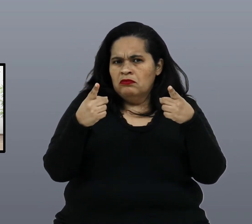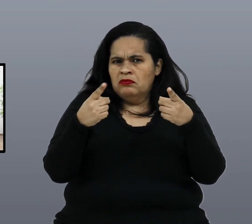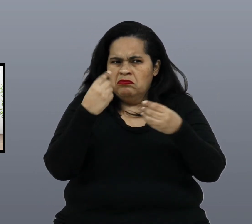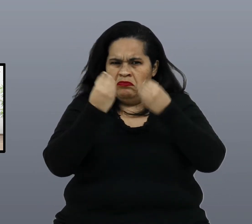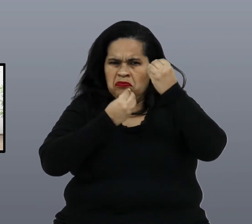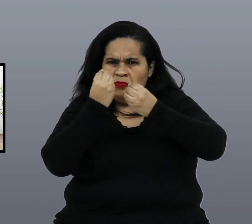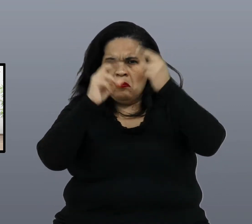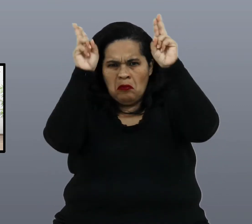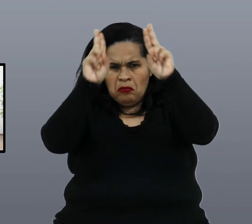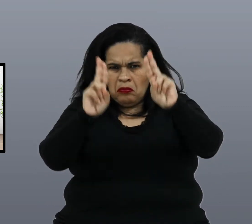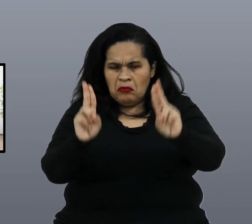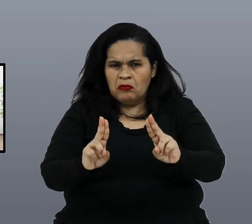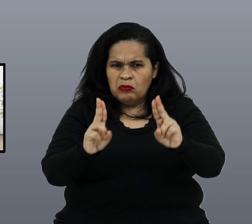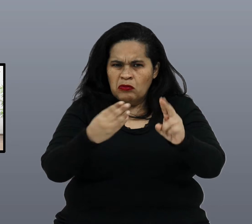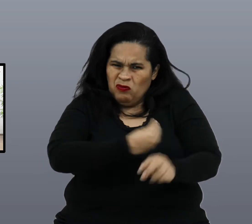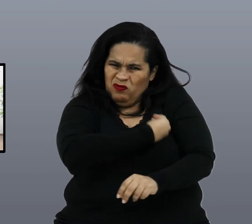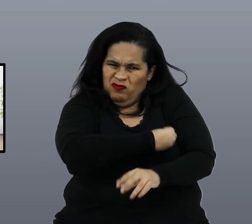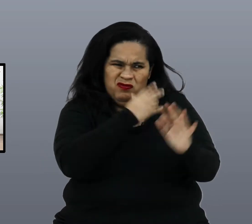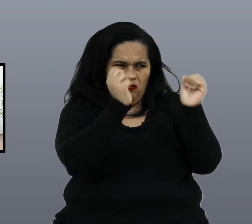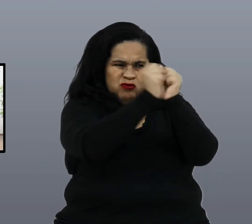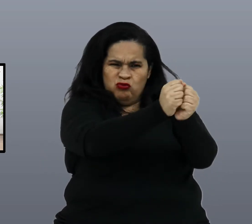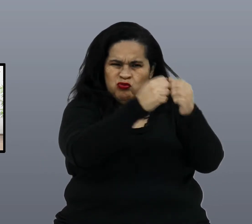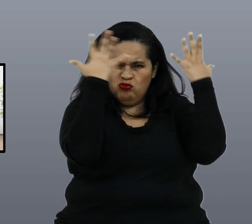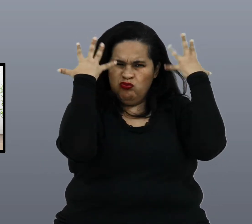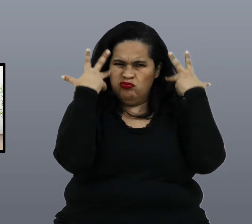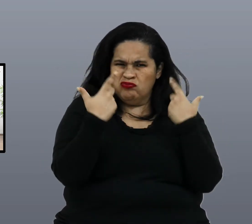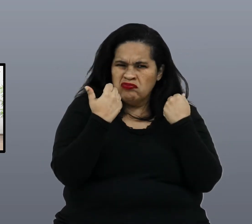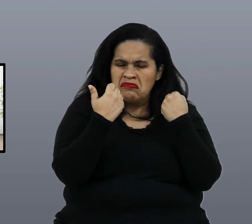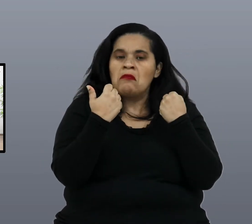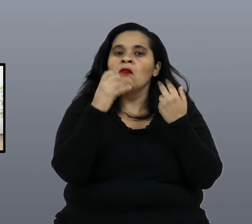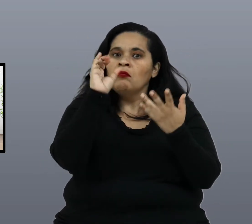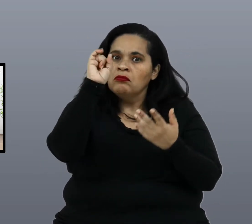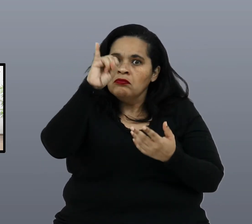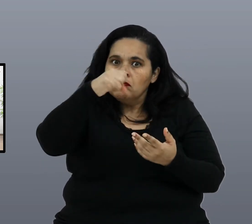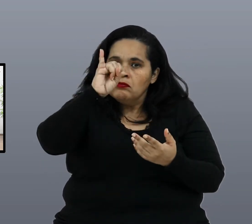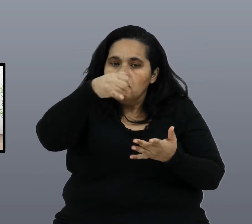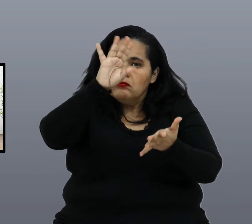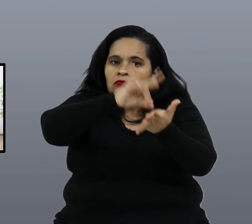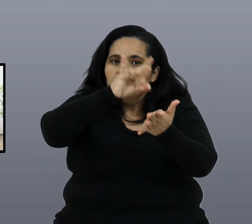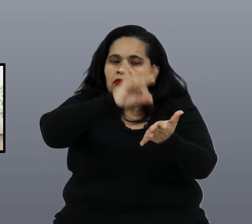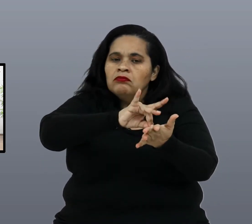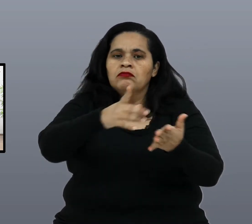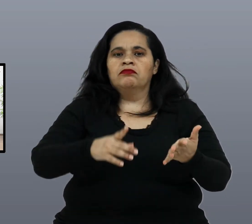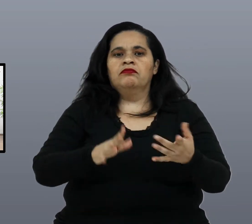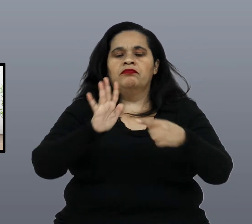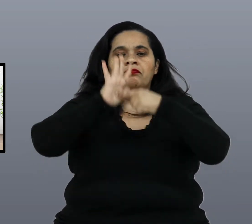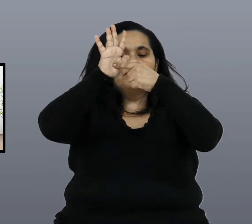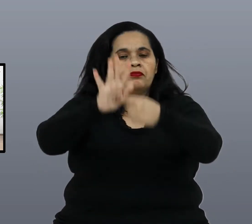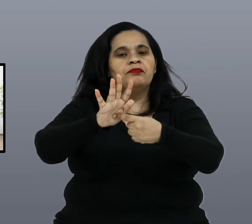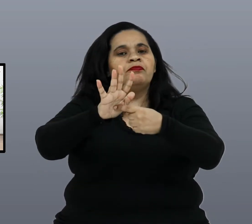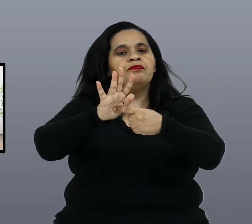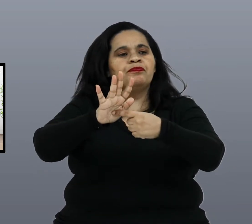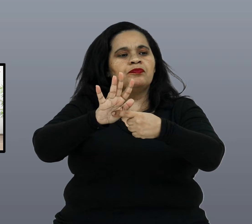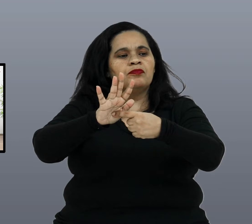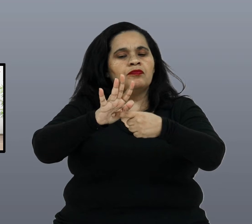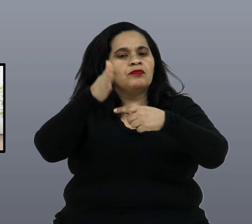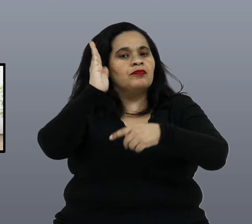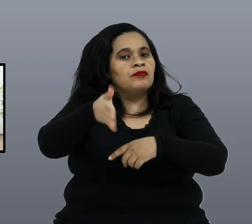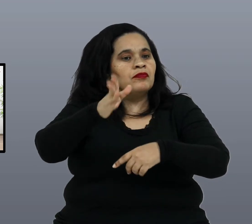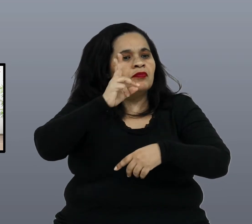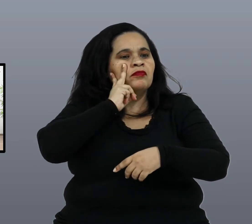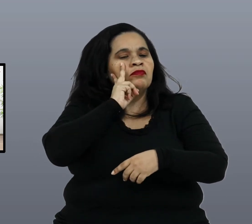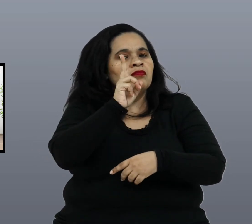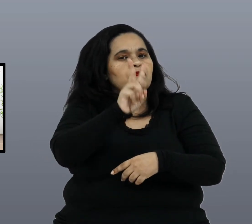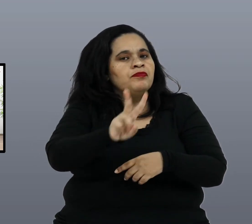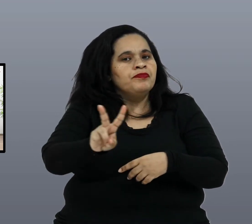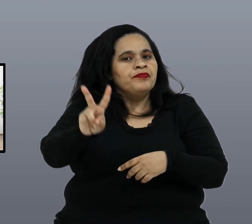morreu, né? Mas esteve com a gente. E ele aparece aqui fazendo parte das visões e